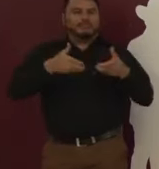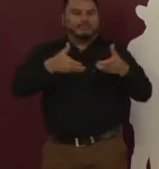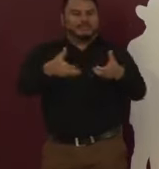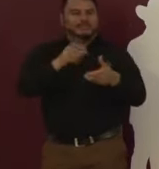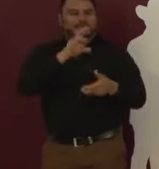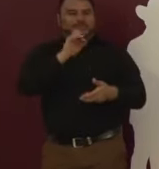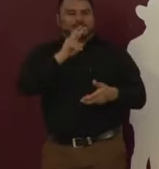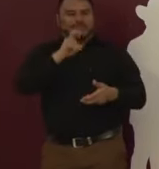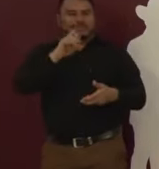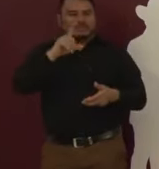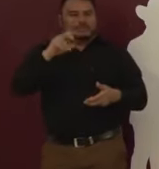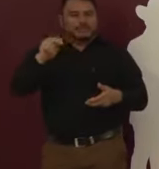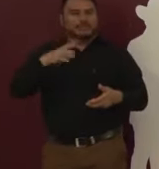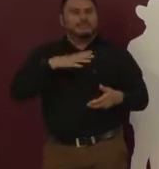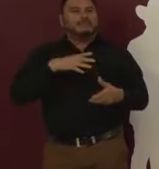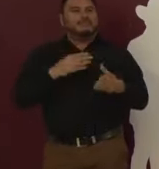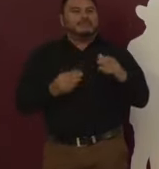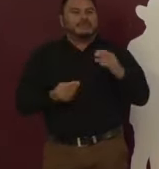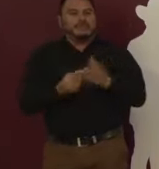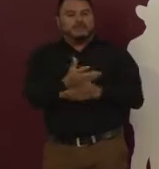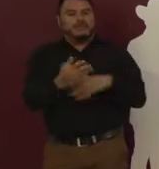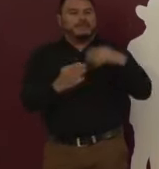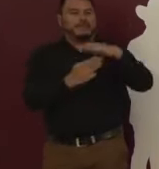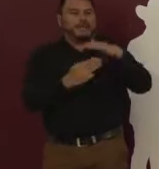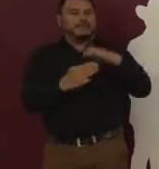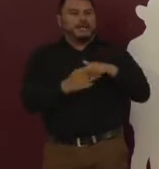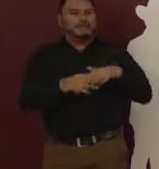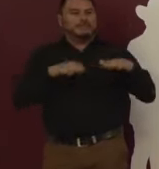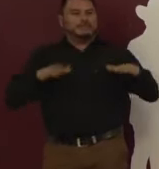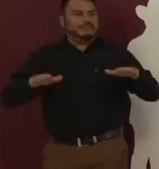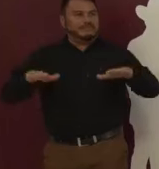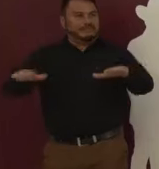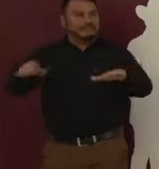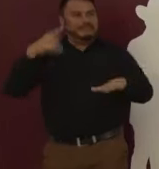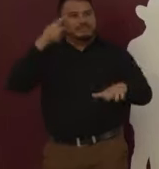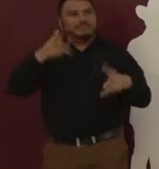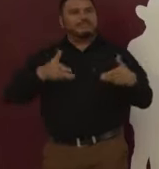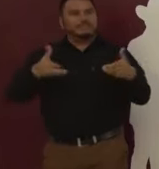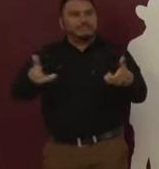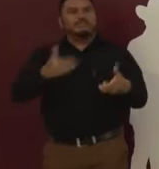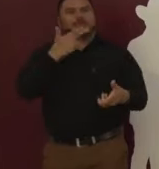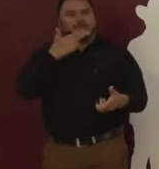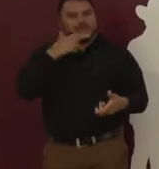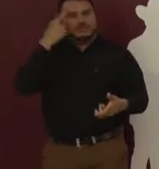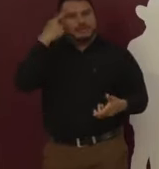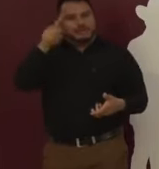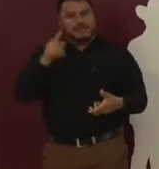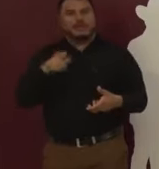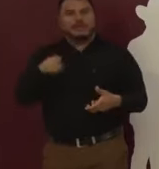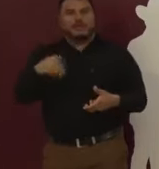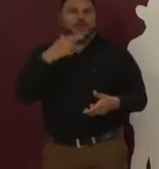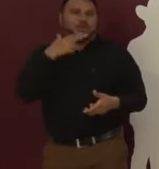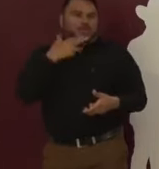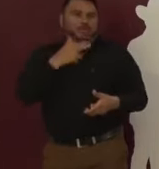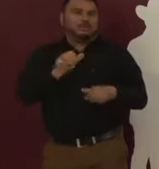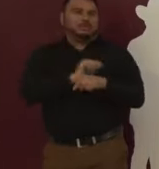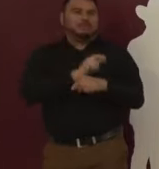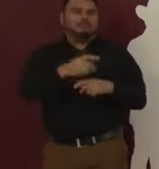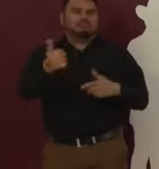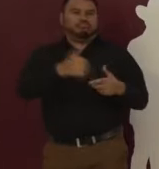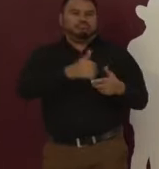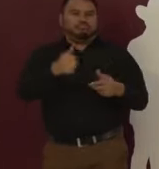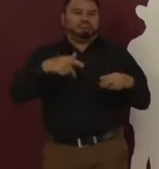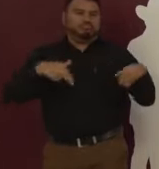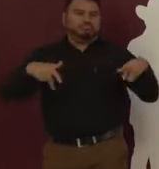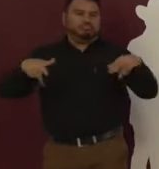Revolución. Sacaron mesas a la banqueta. La calle la usan de manera peatonal durante los fines